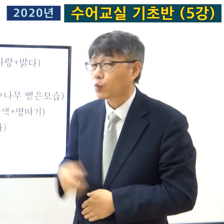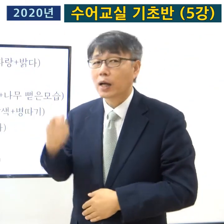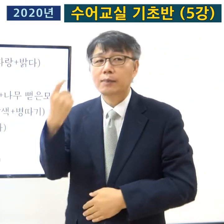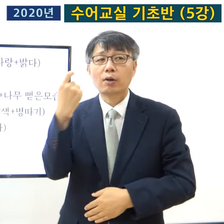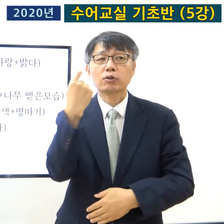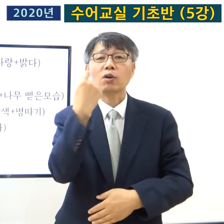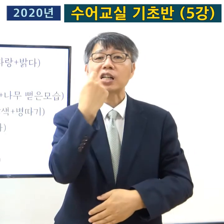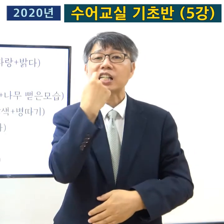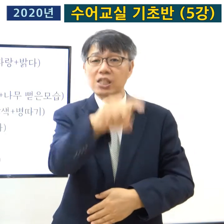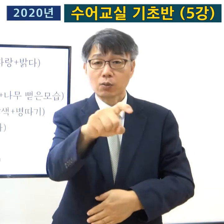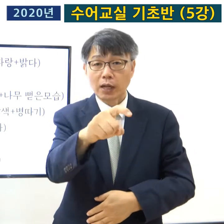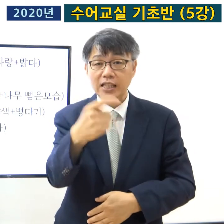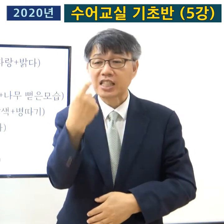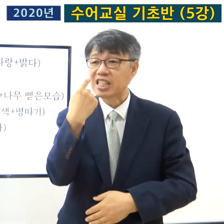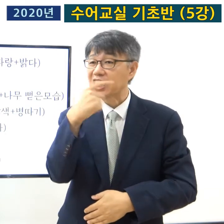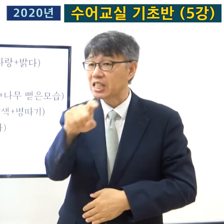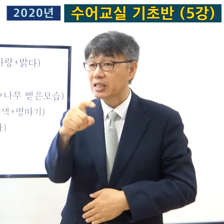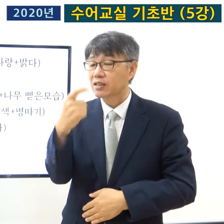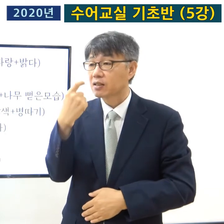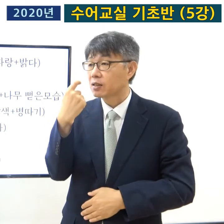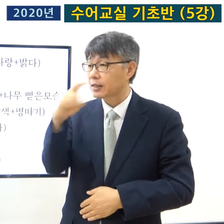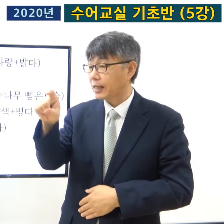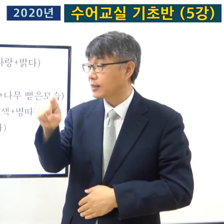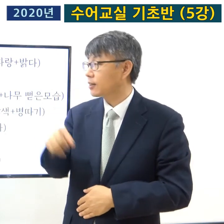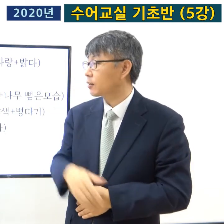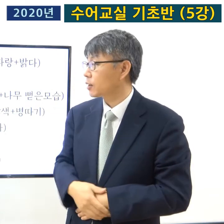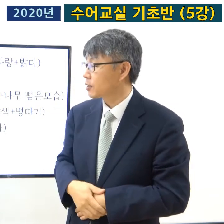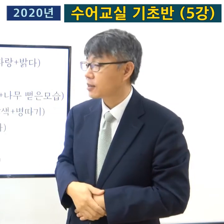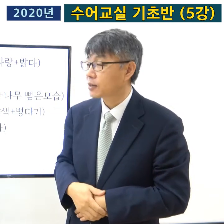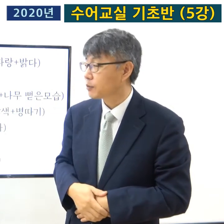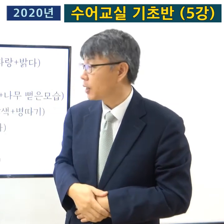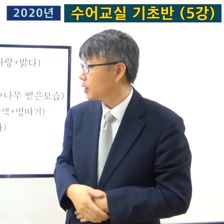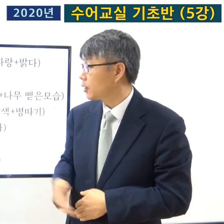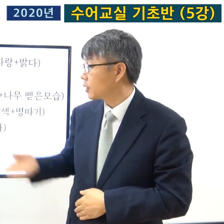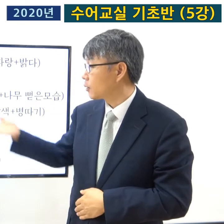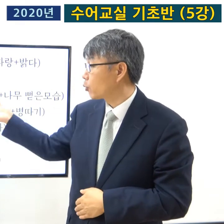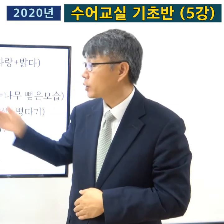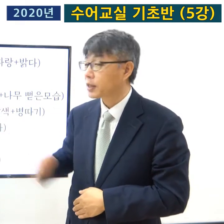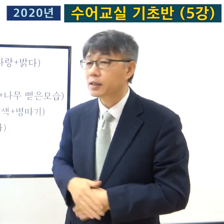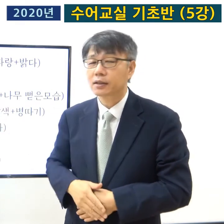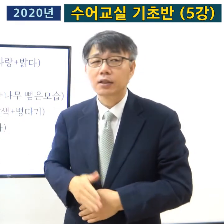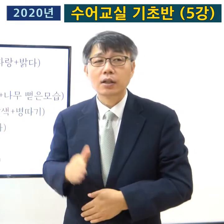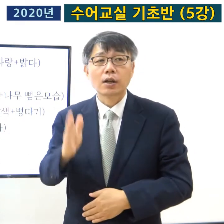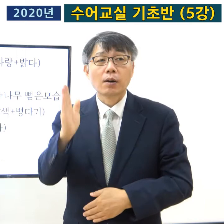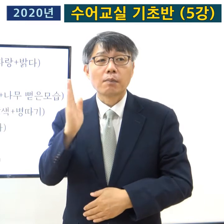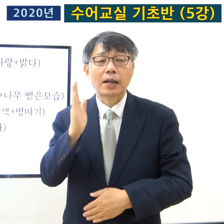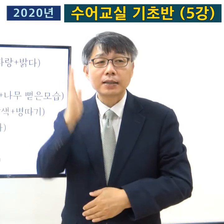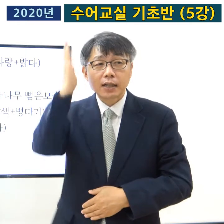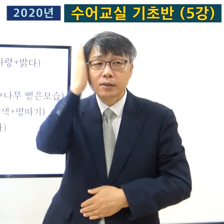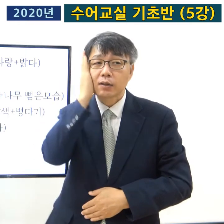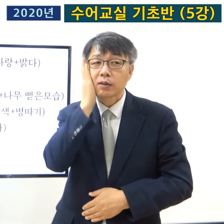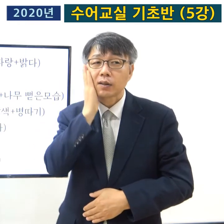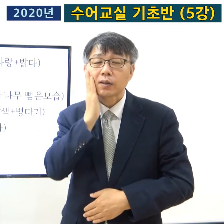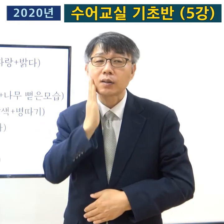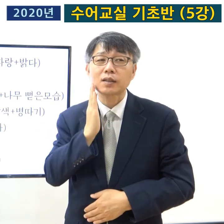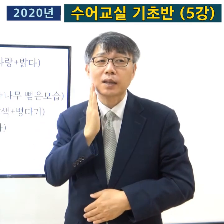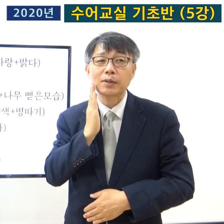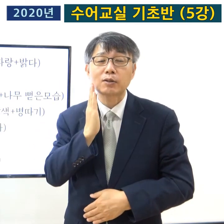노랑 배웠죠? 노란 이렇게 치는 겁니다. 그 다음 녹색은, 파란색은 이렇게 밑으로